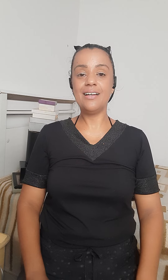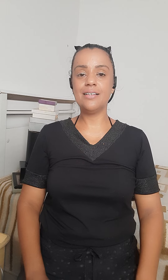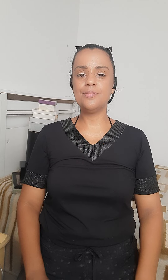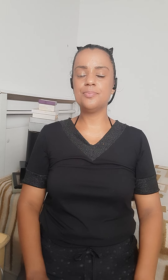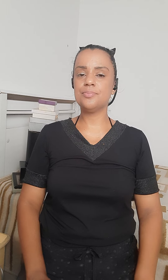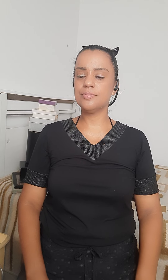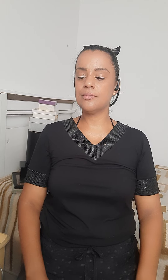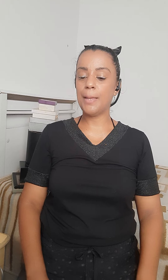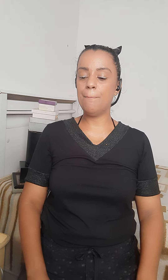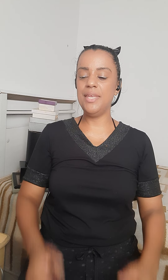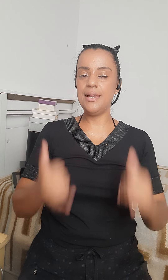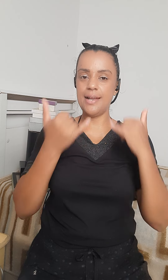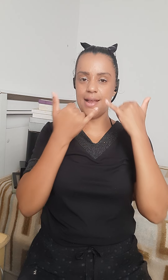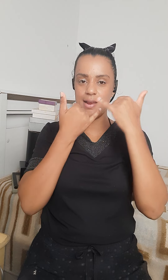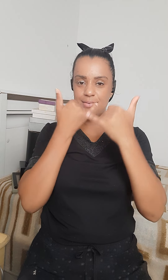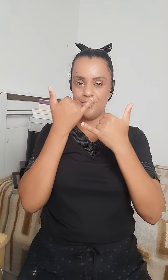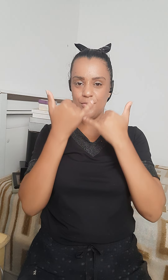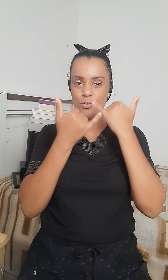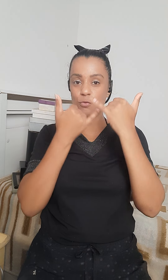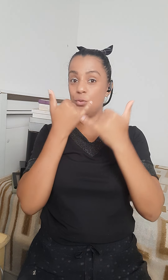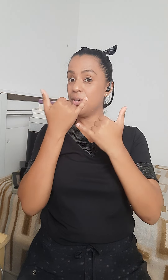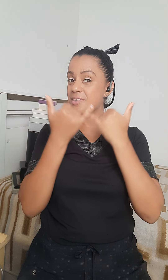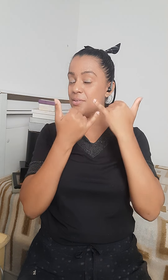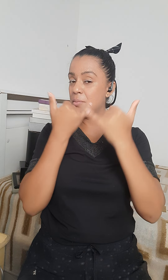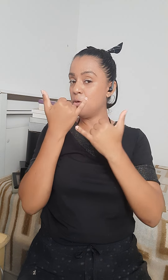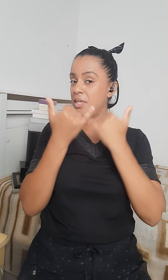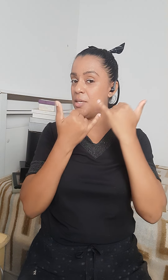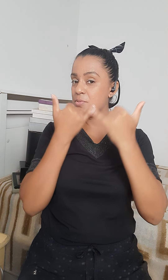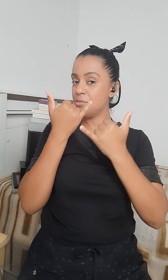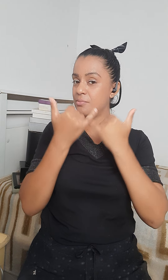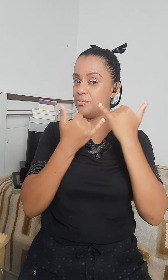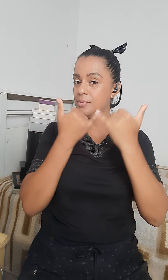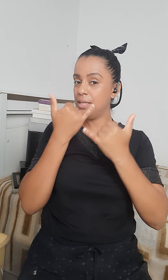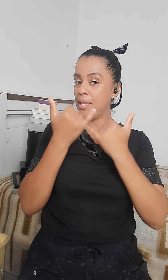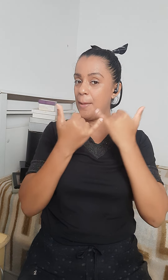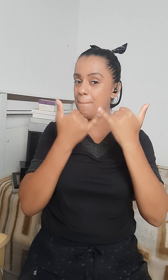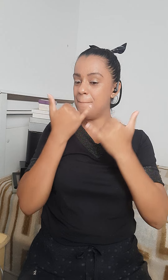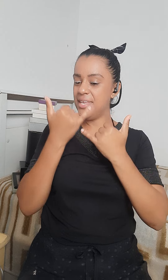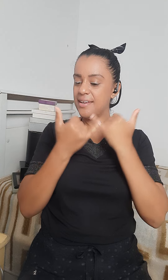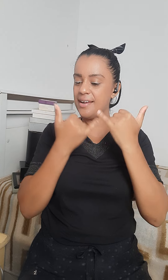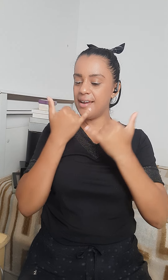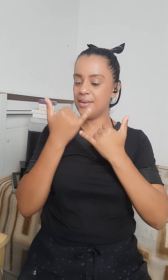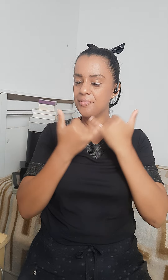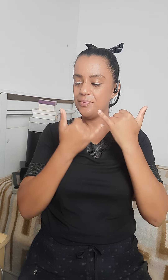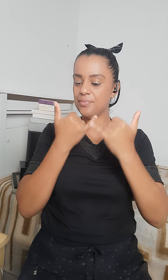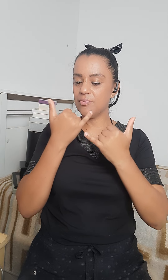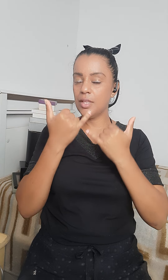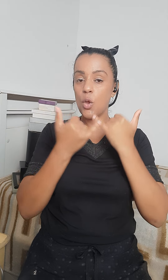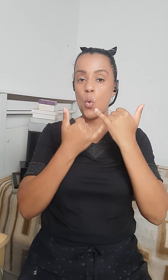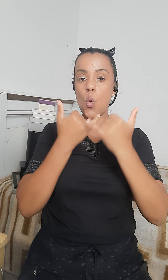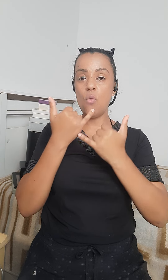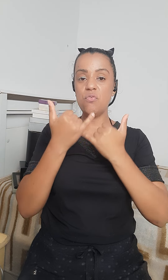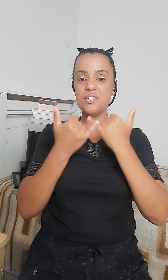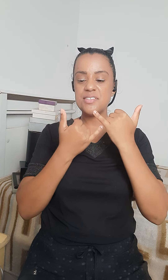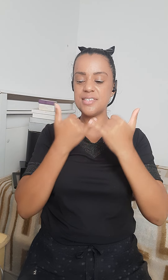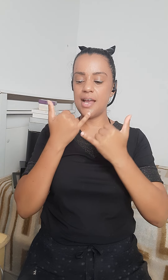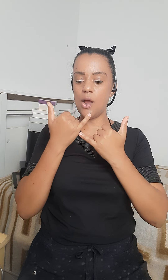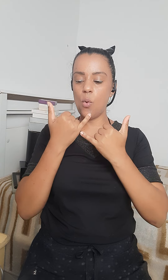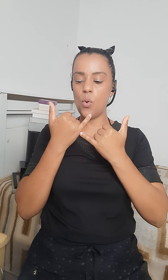brincar, brincar, configuração da mão em Y, brincar, conversar